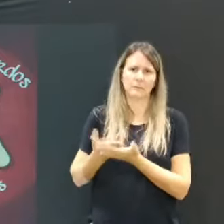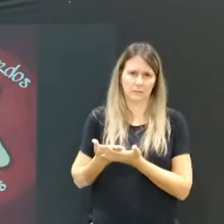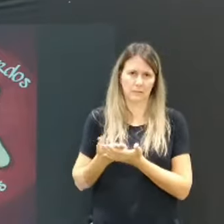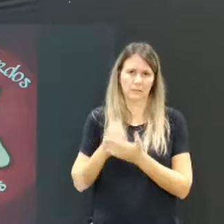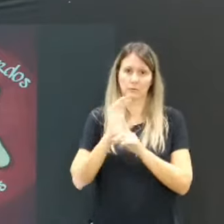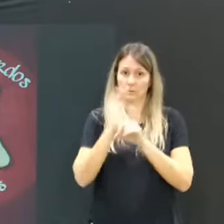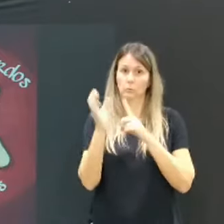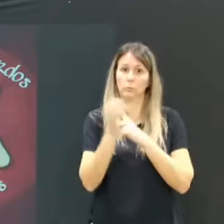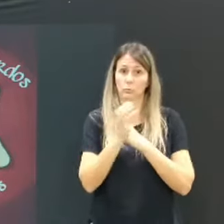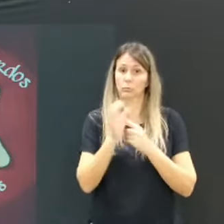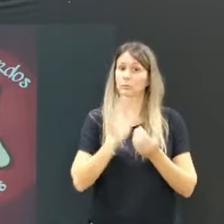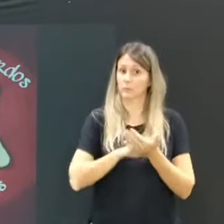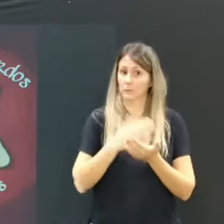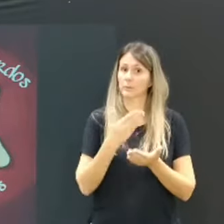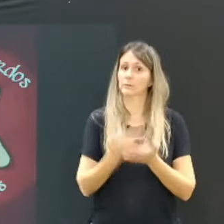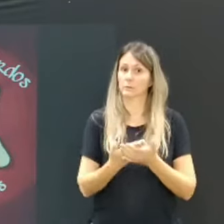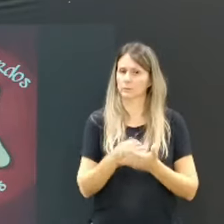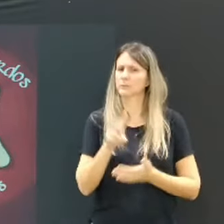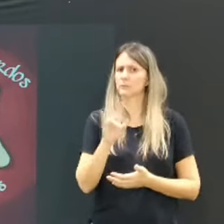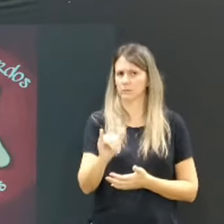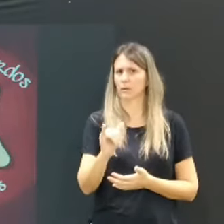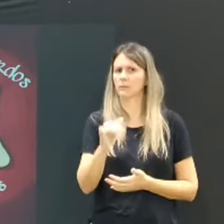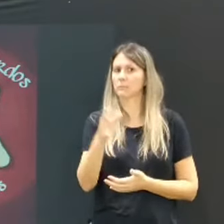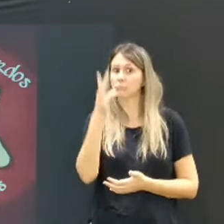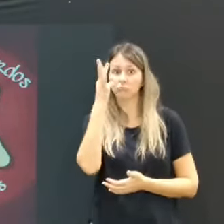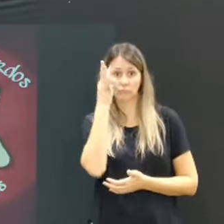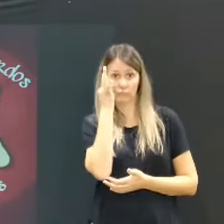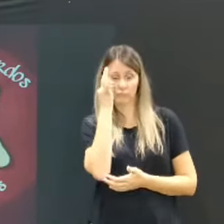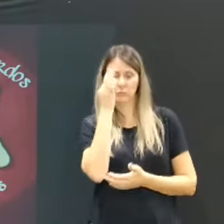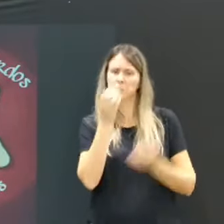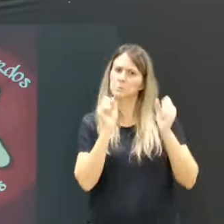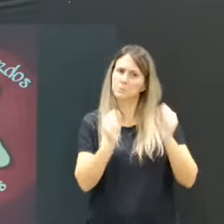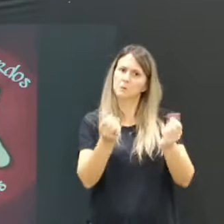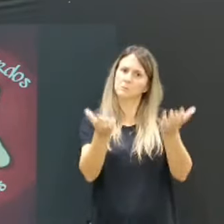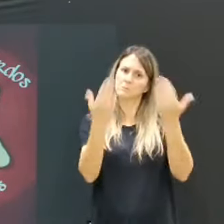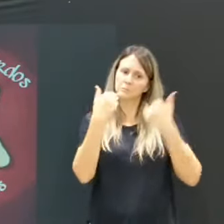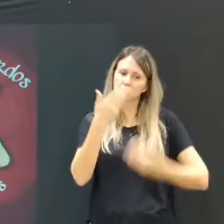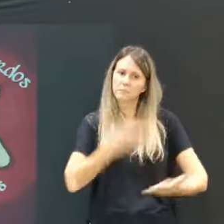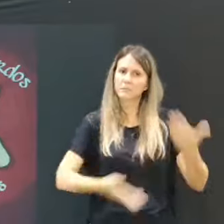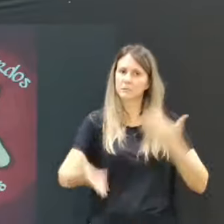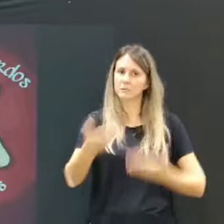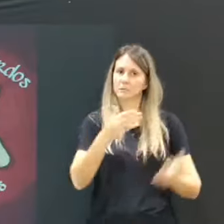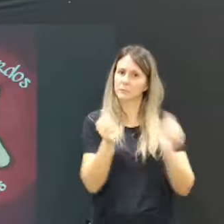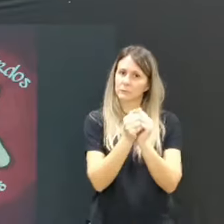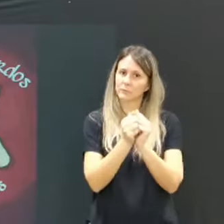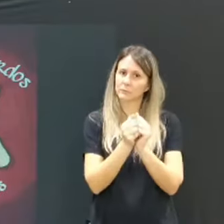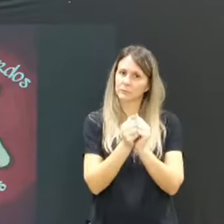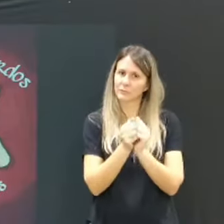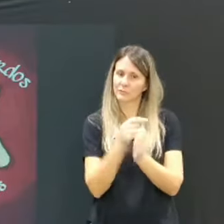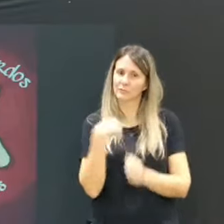noite também, com tradução da Libras. E esse culto é presencial, você pode vir junto conosco